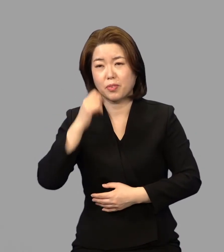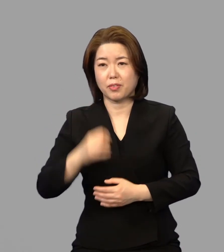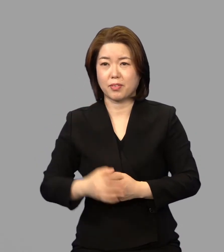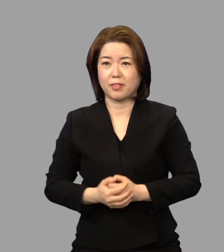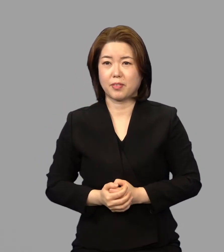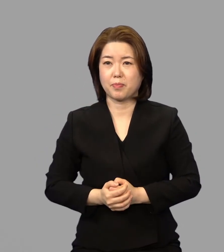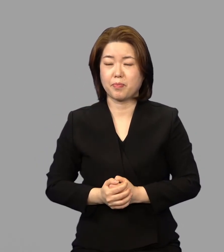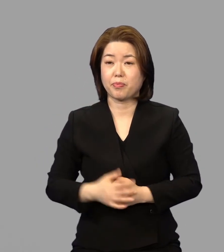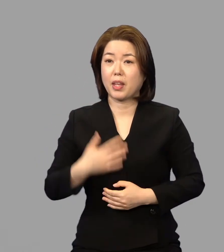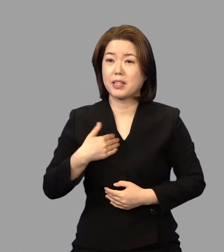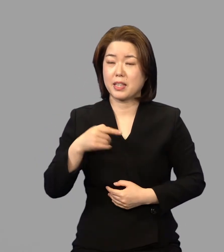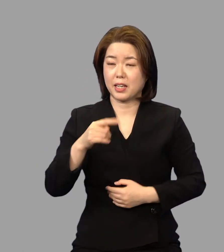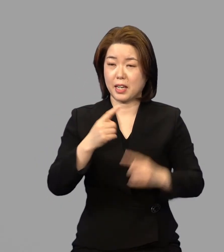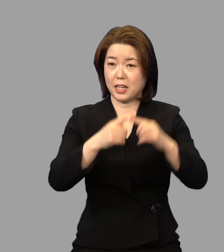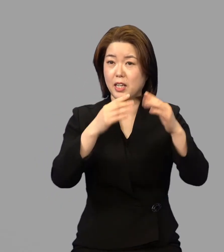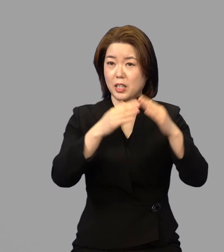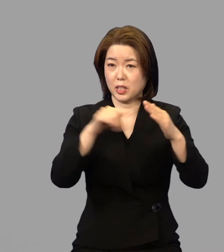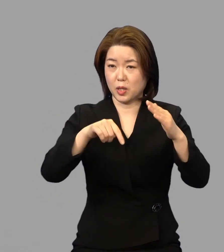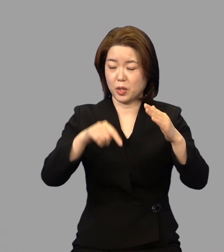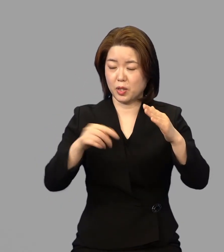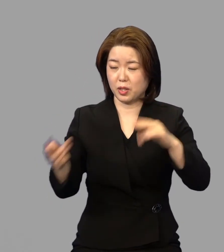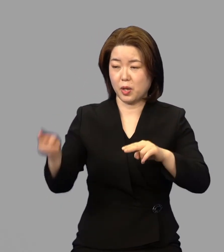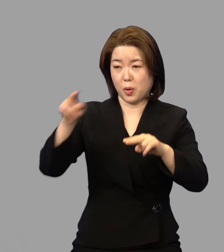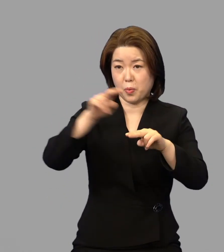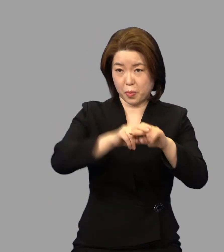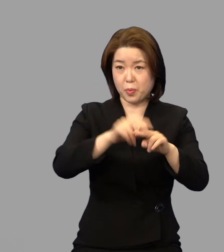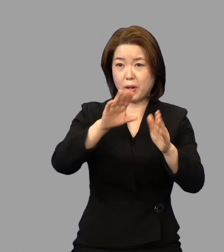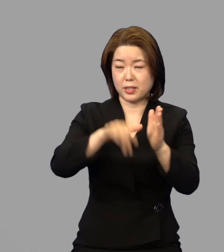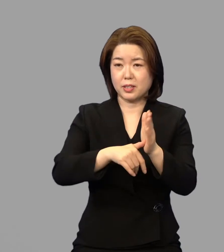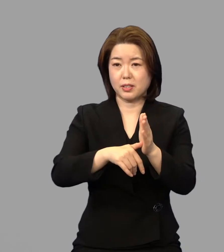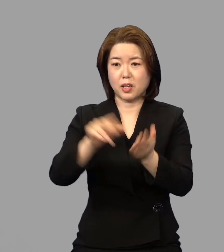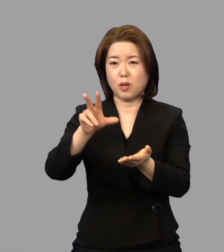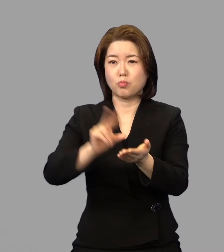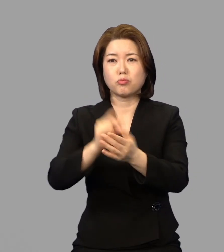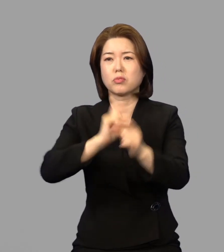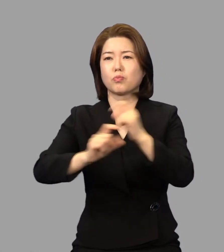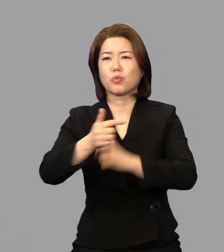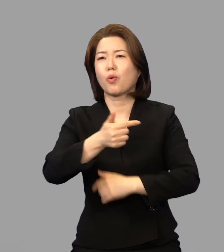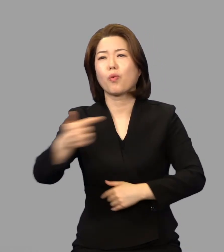제가 이 교회 담임 목사를 부임해 왔을 때는 문제는 더 심각했어요.